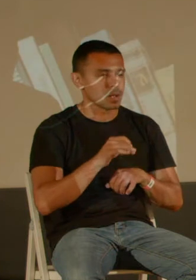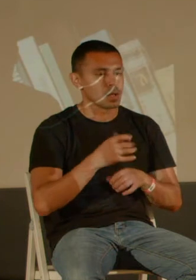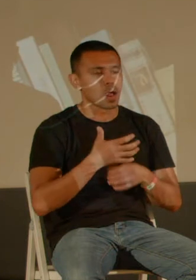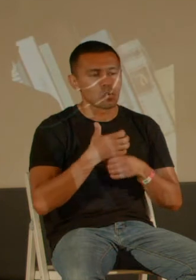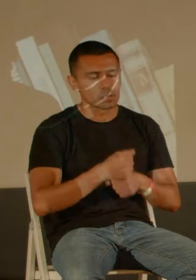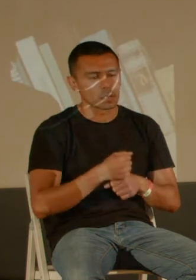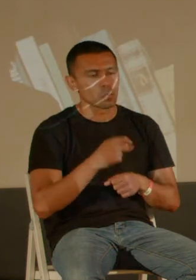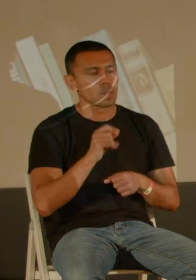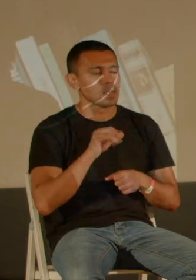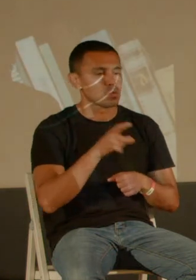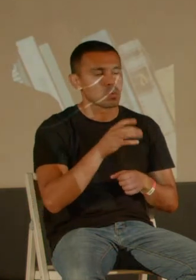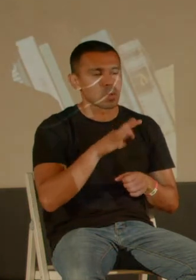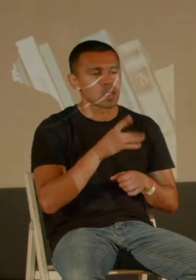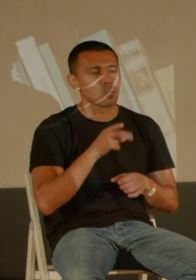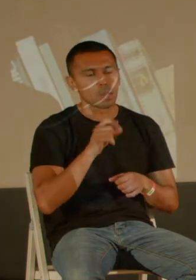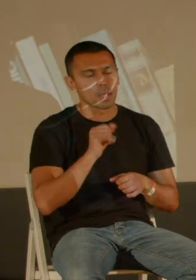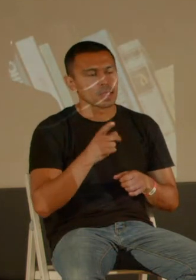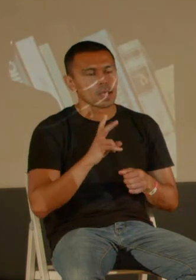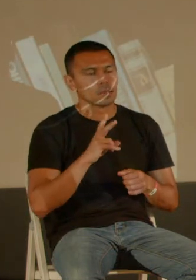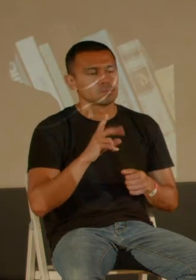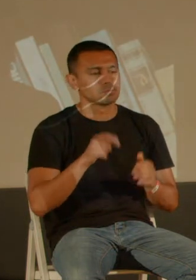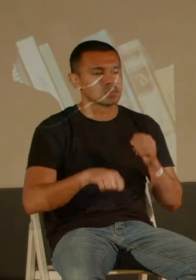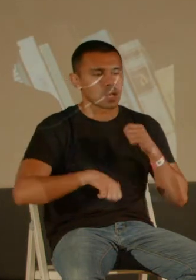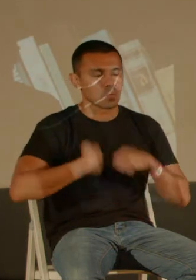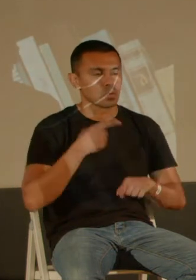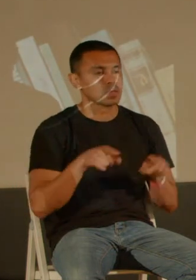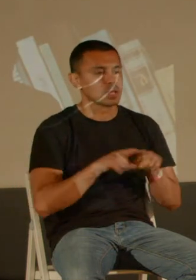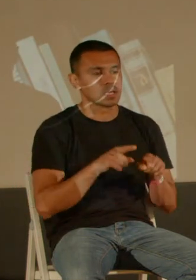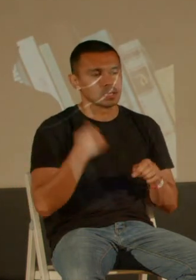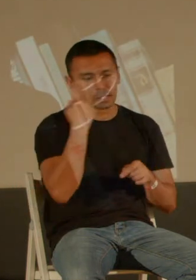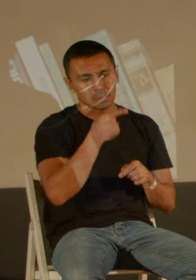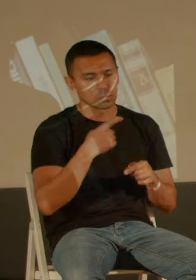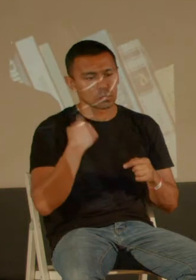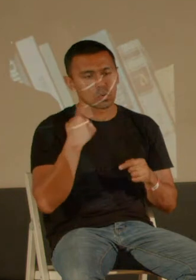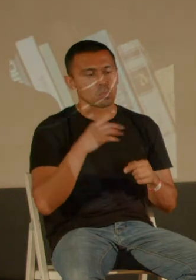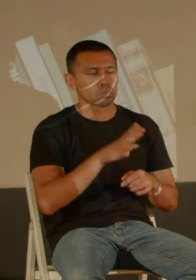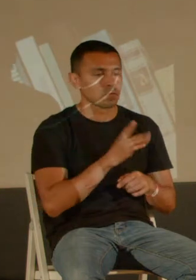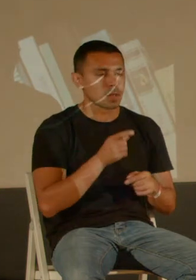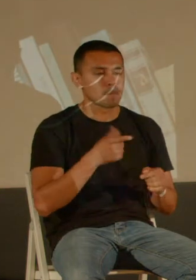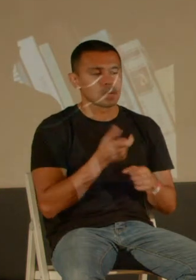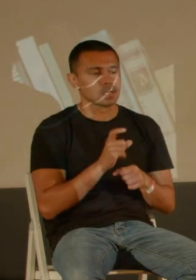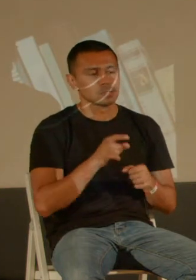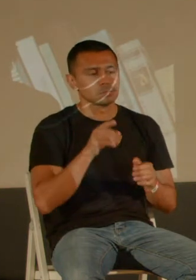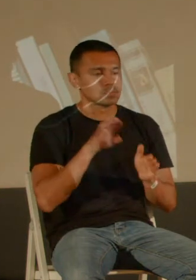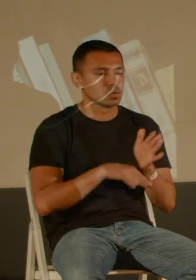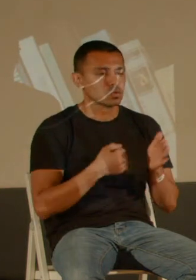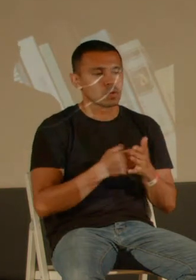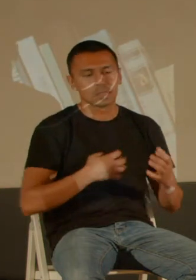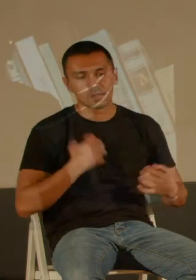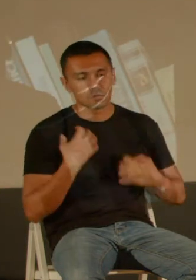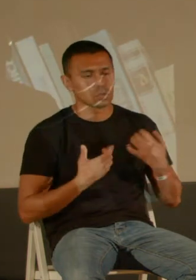різниця анорексія, булімія. В неї була не булімія, не даремно, тому що в неї такий тип особистості був, який більше схильний до тривожності і